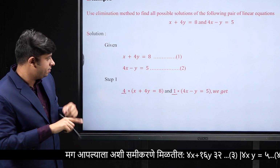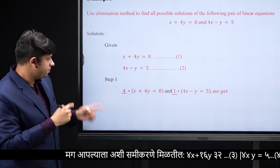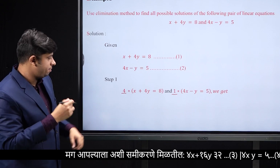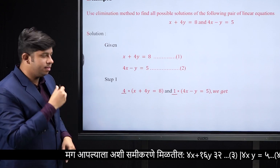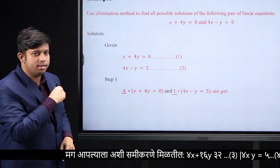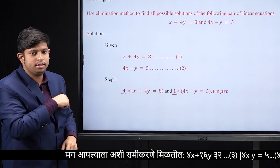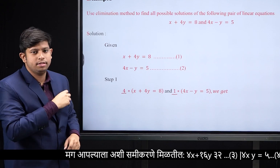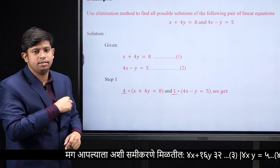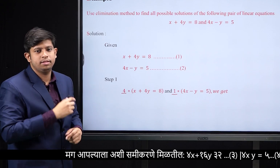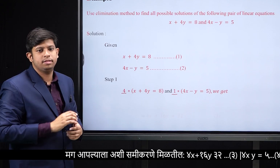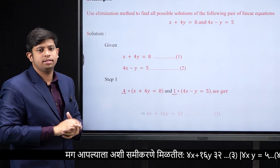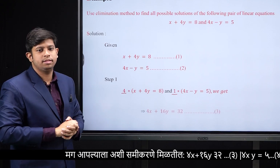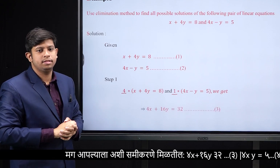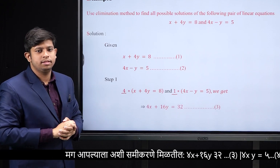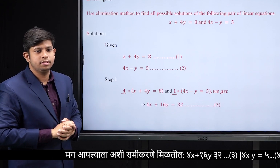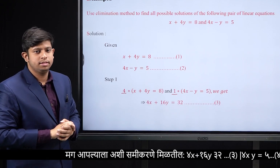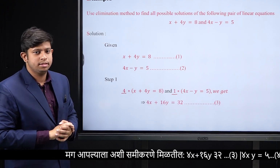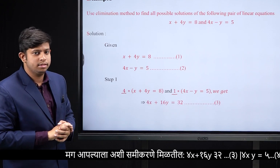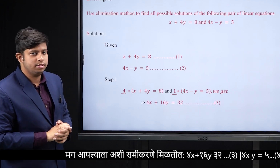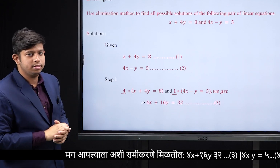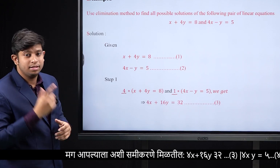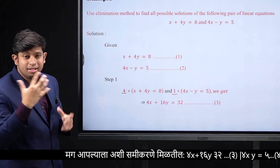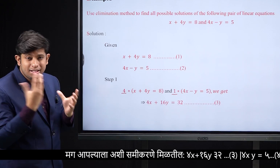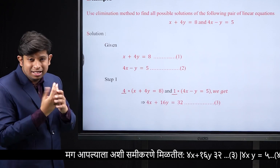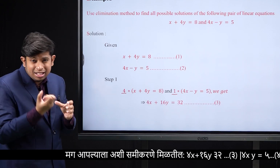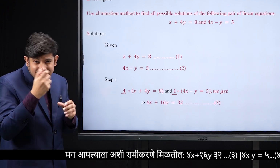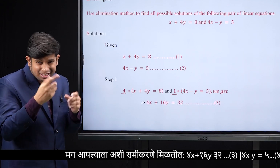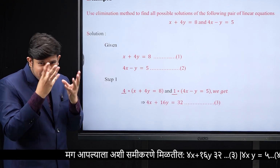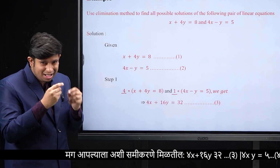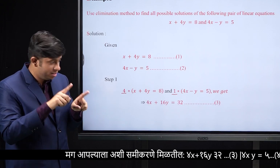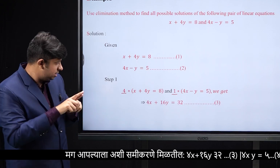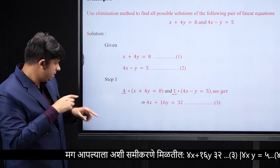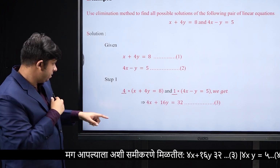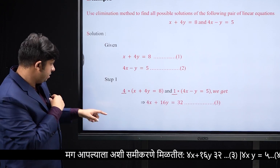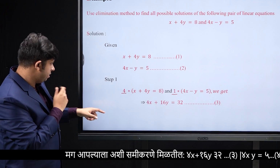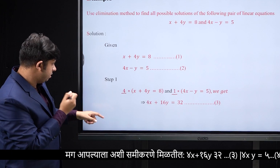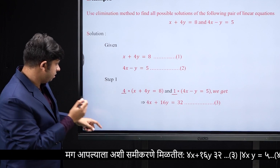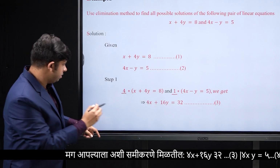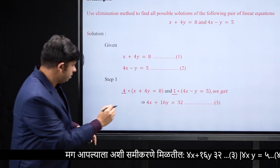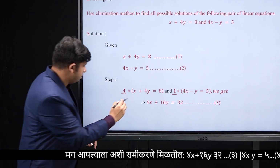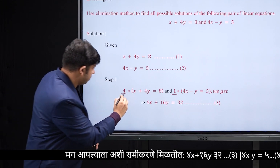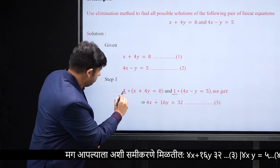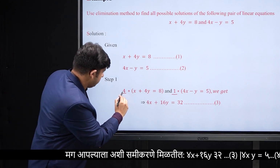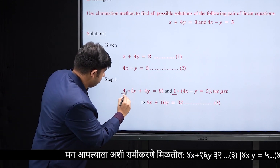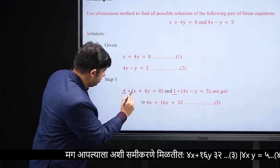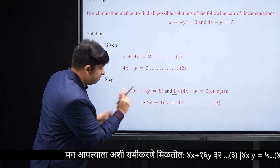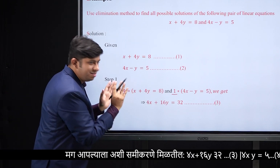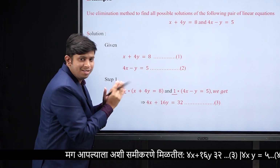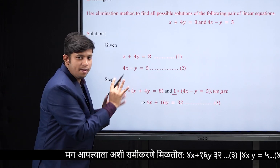मग आपल्याला अशी समीकरणे मिळतील. 4x अधिक 16y 32. समीकरण 3. 4xy